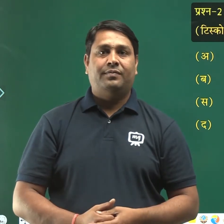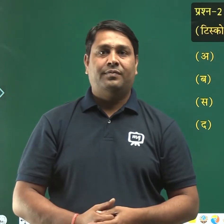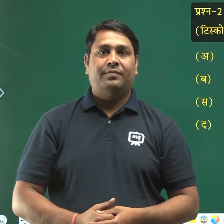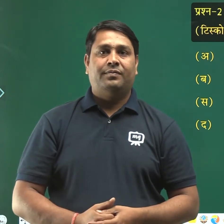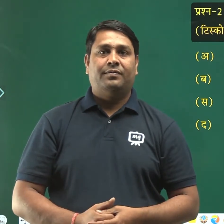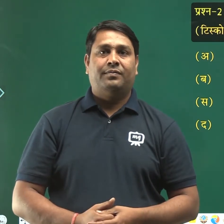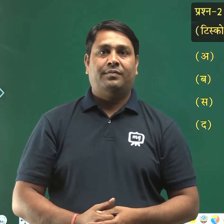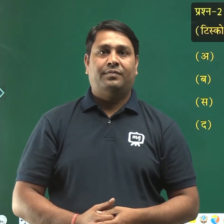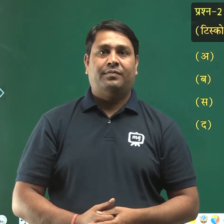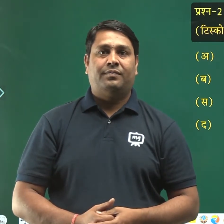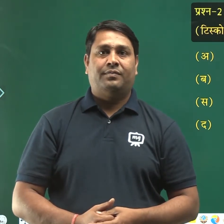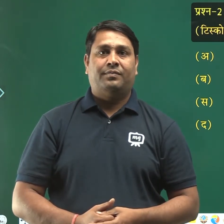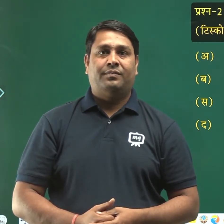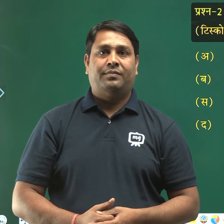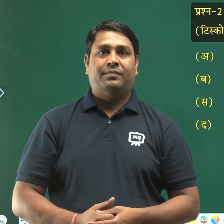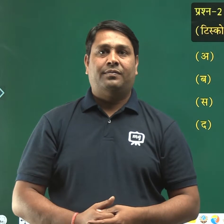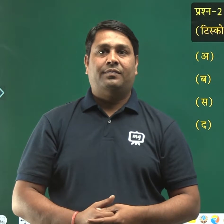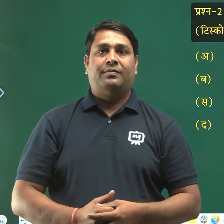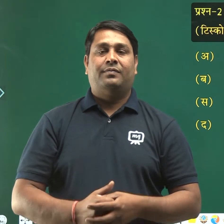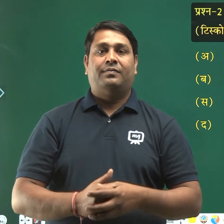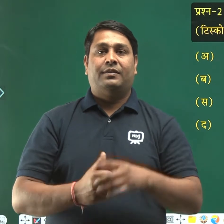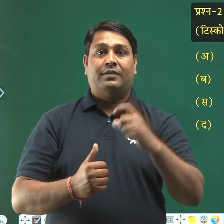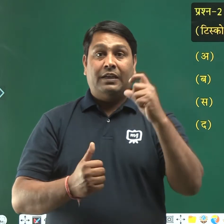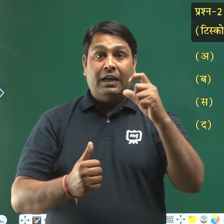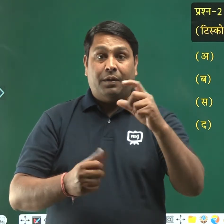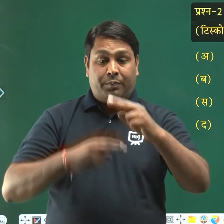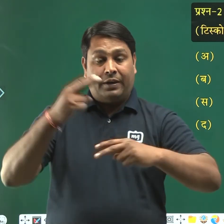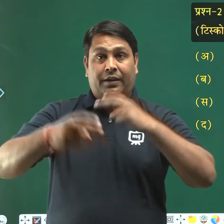टाटा आयरन एंड स्टील कंपनी